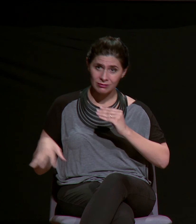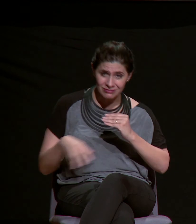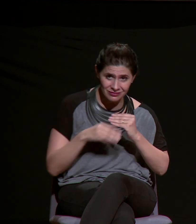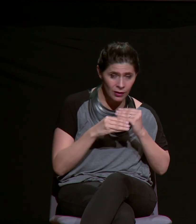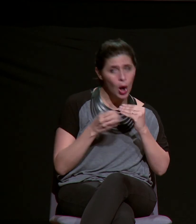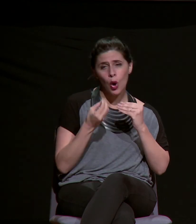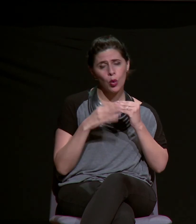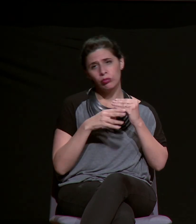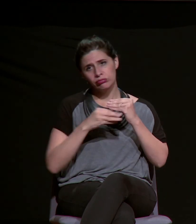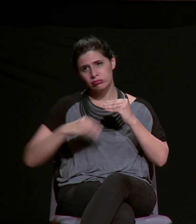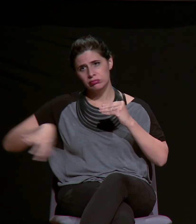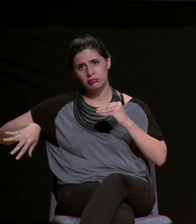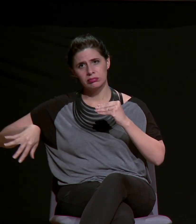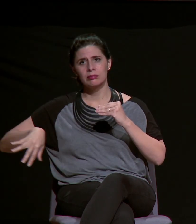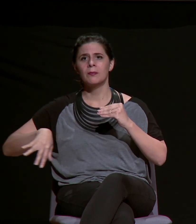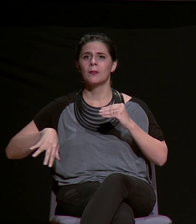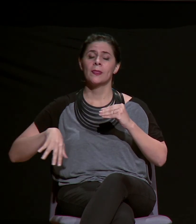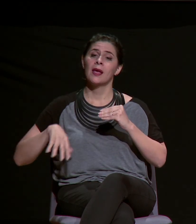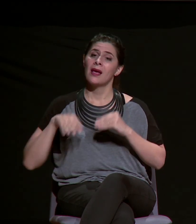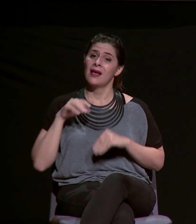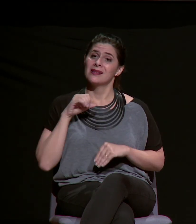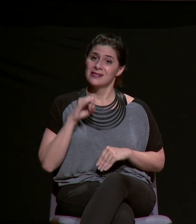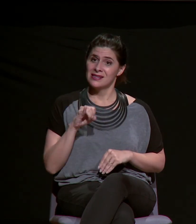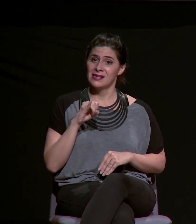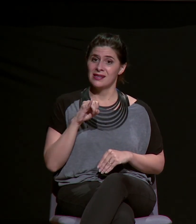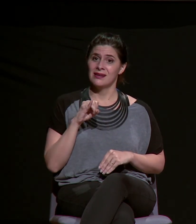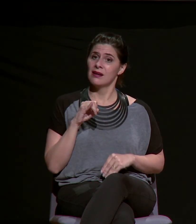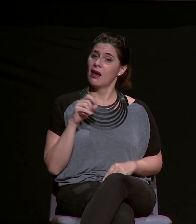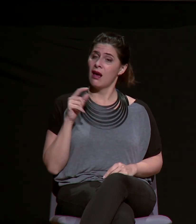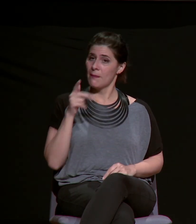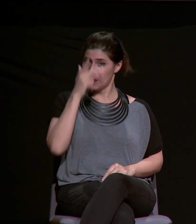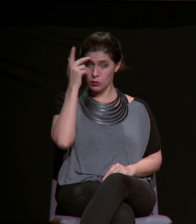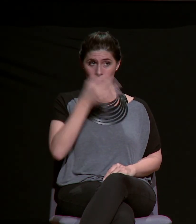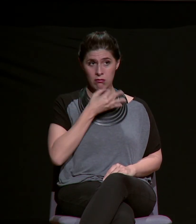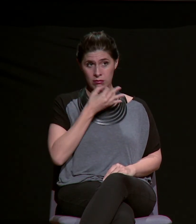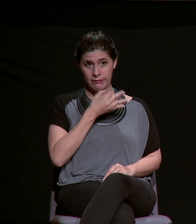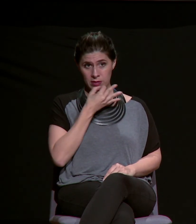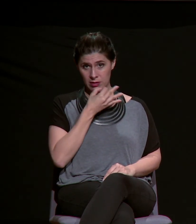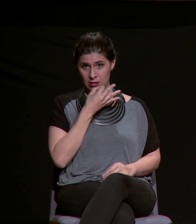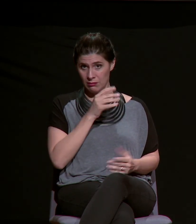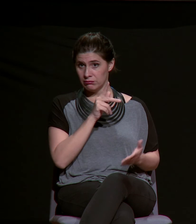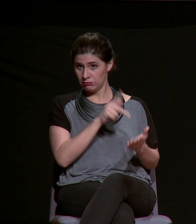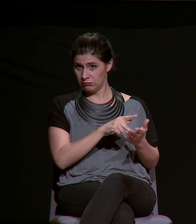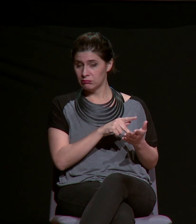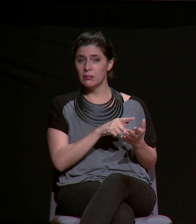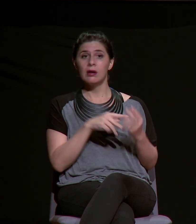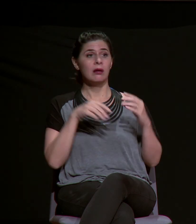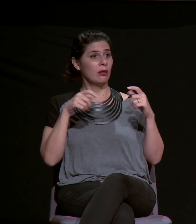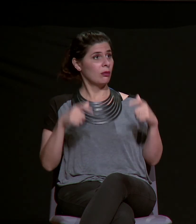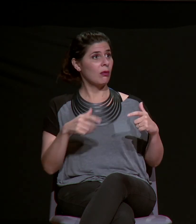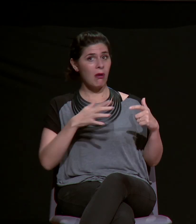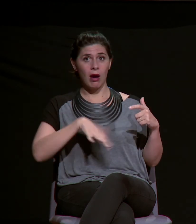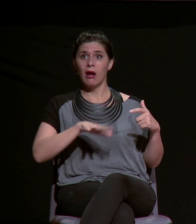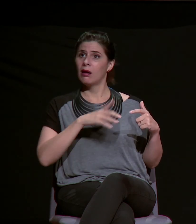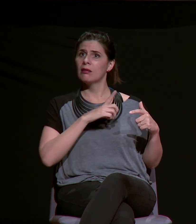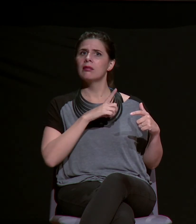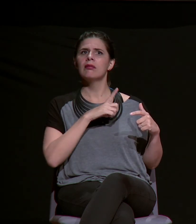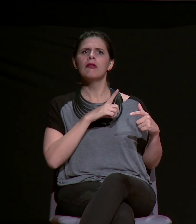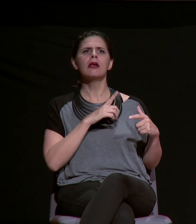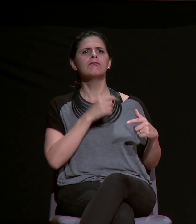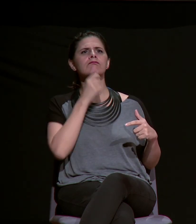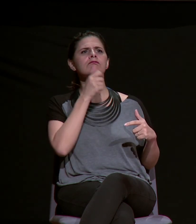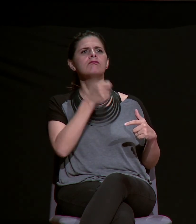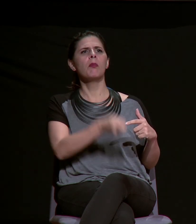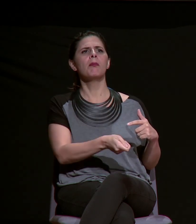como legitimadoras, elas cercam esses trabalhos dentro de um espaço que tem legitimidade, enquanto o que está fora não tem